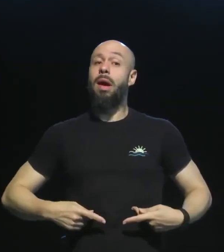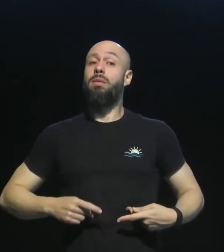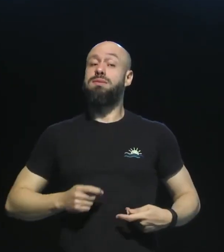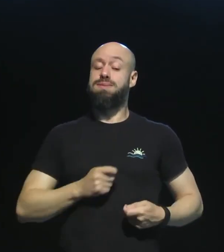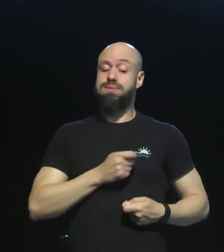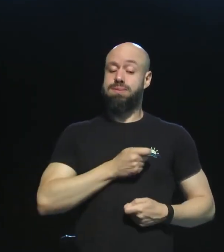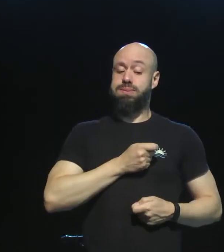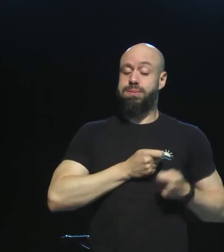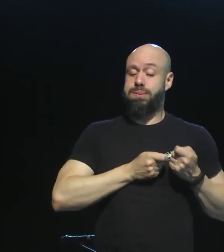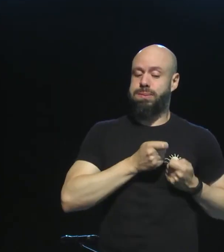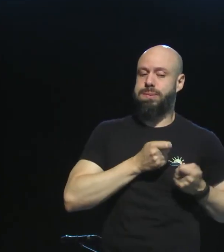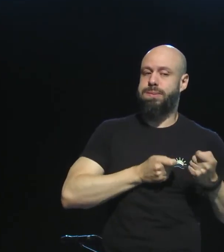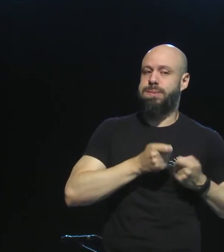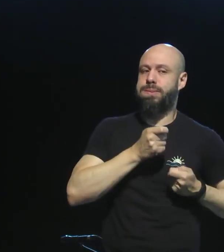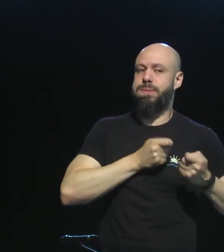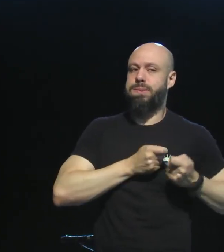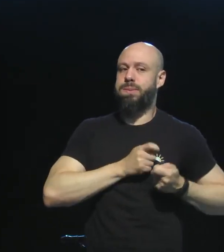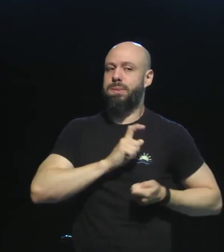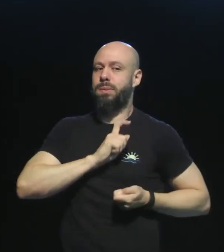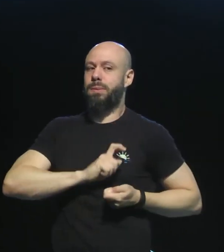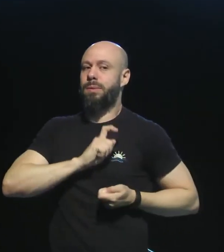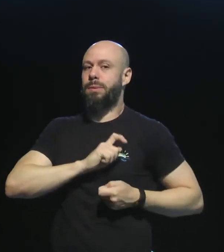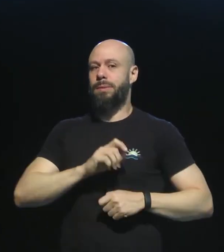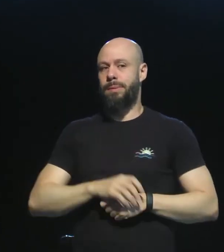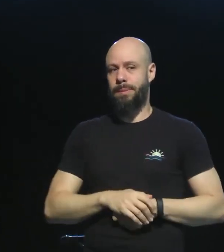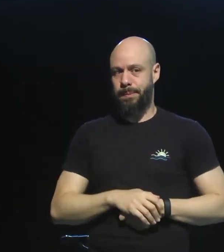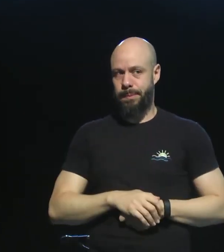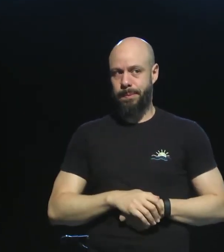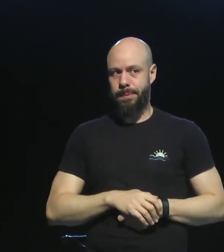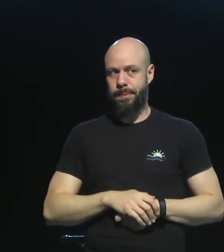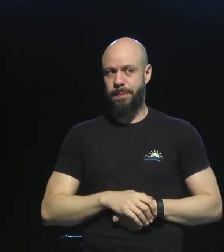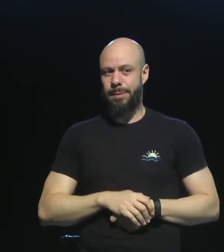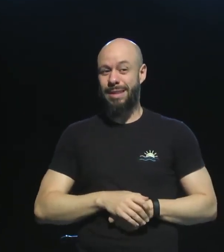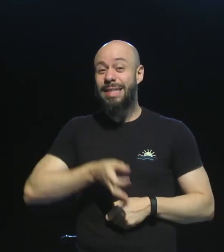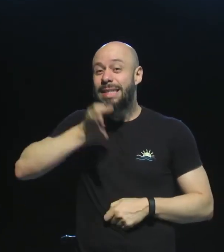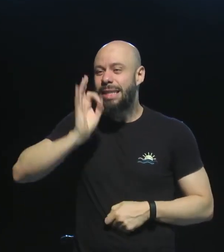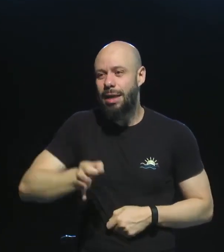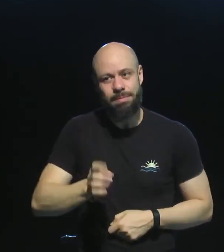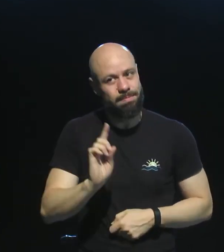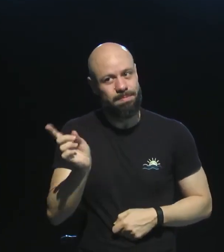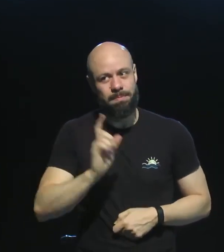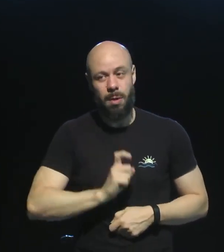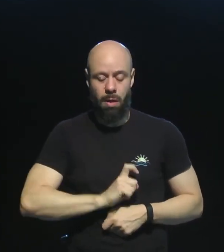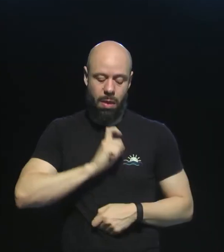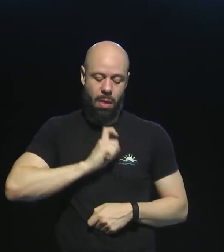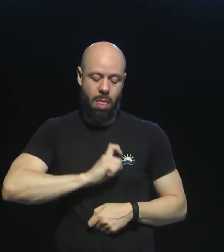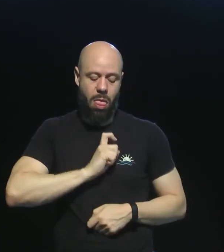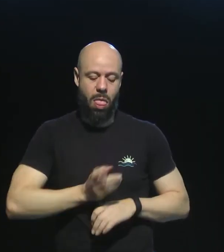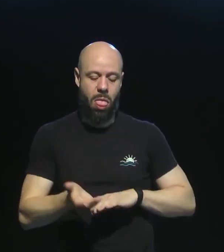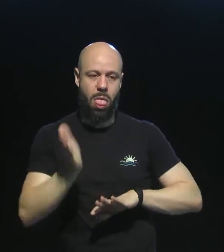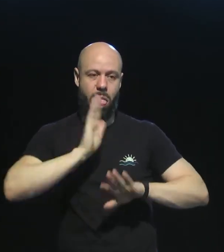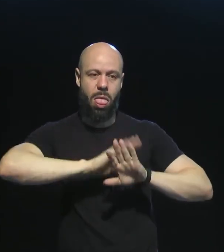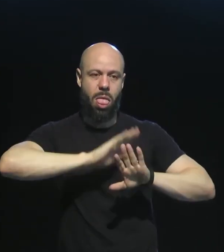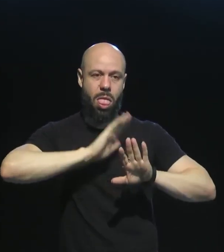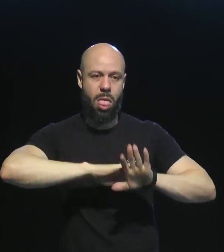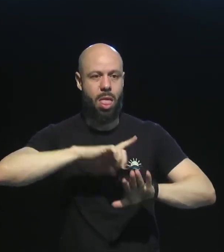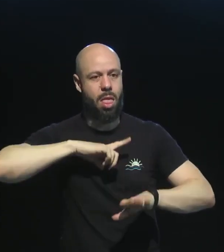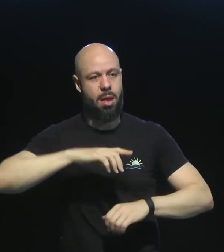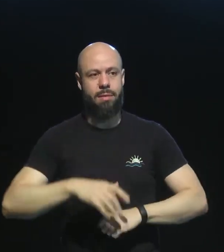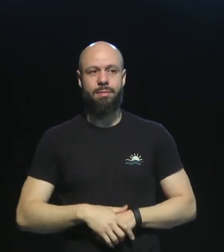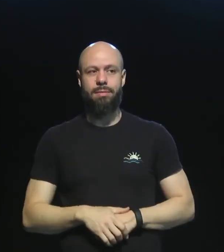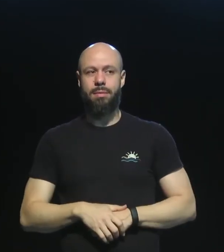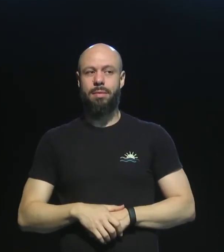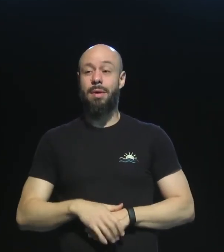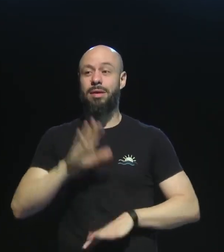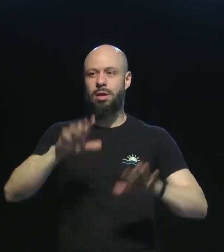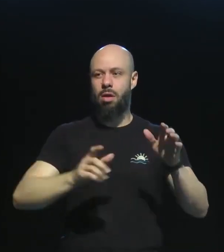coisa e extremamente perverso. O nosso coração, ele nos engana mais